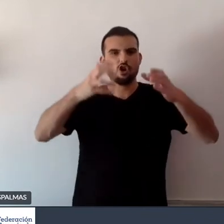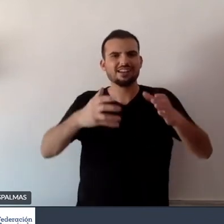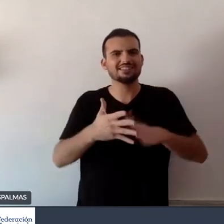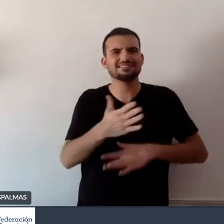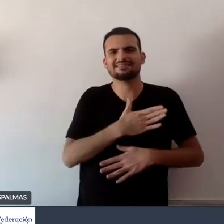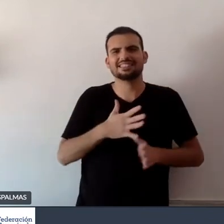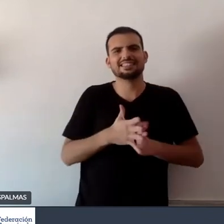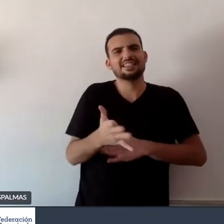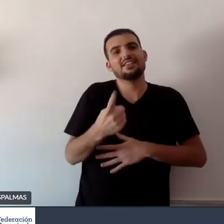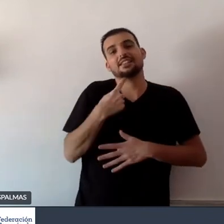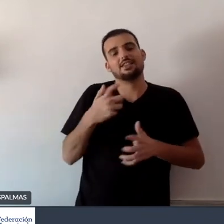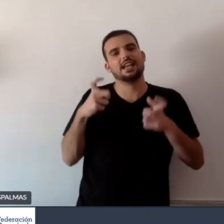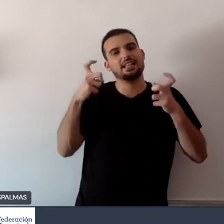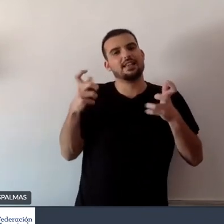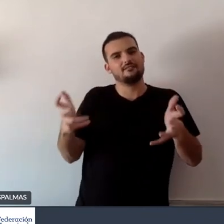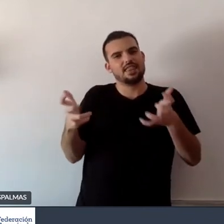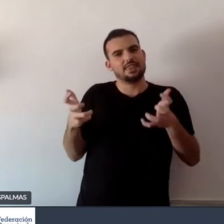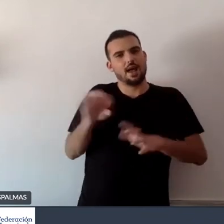crear ventajas sobre dribbling.